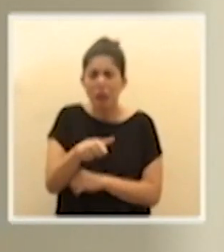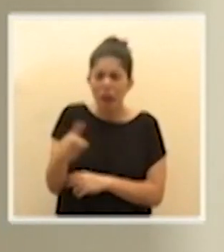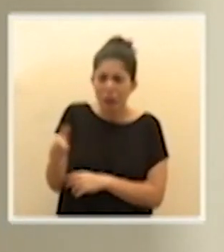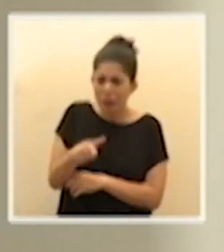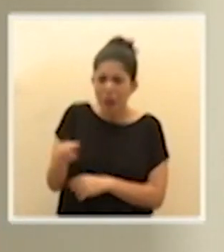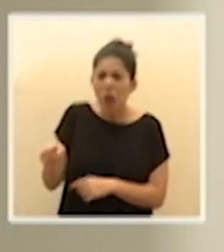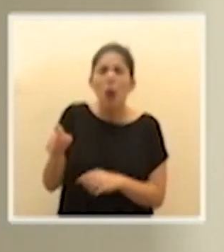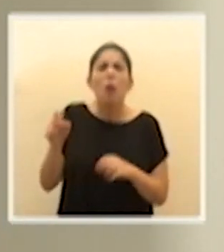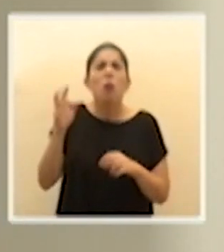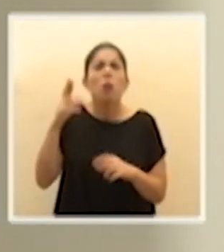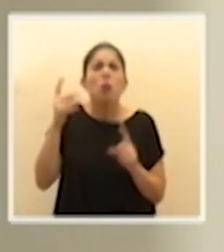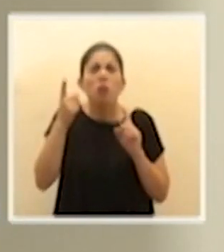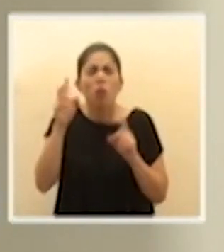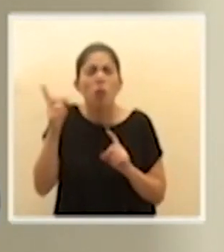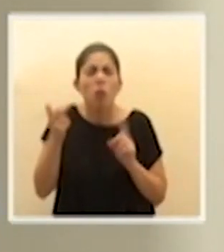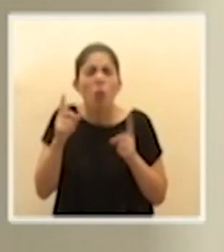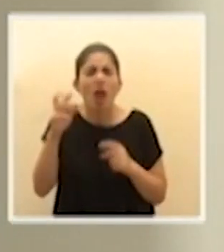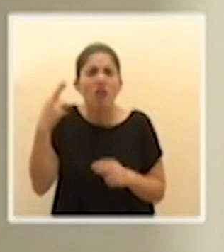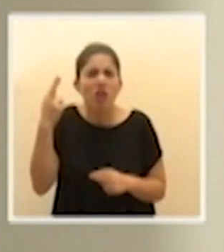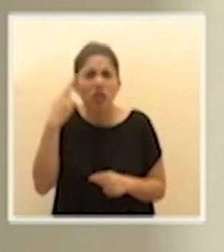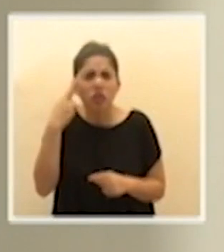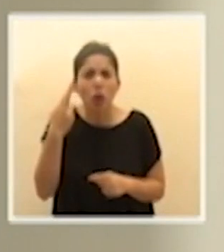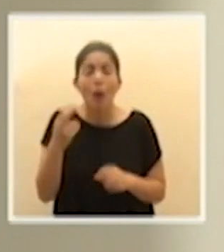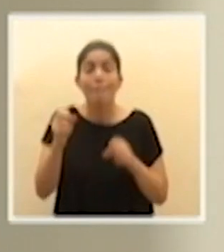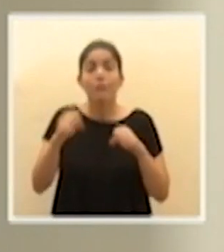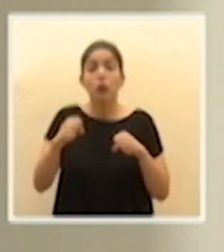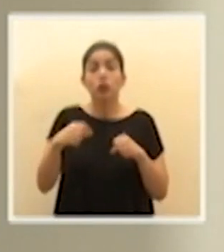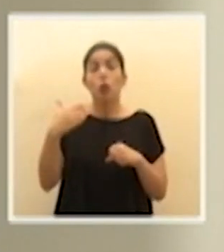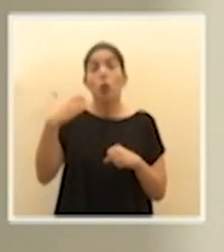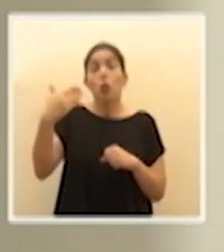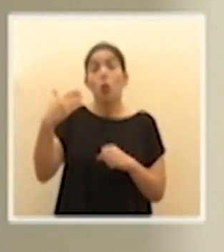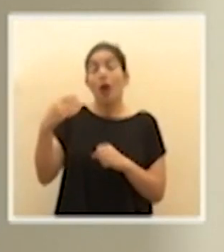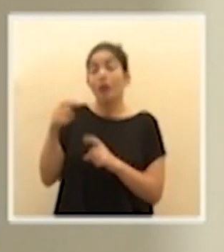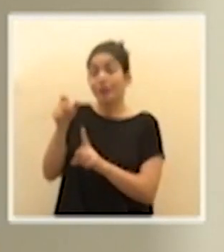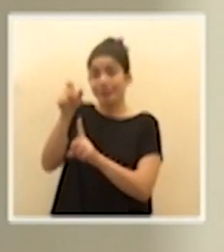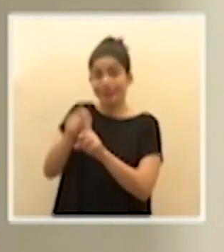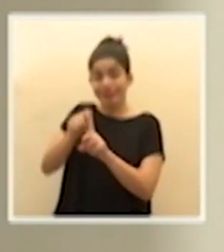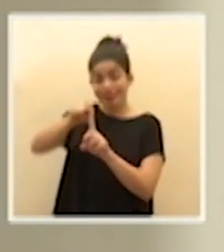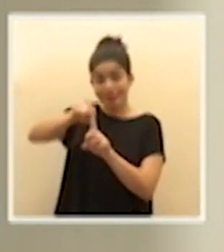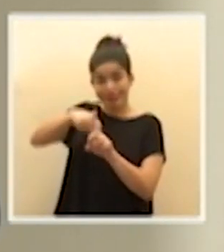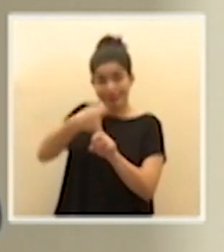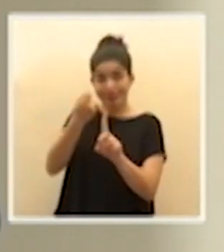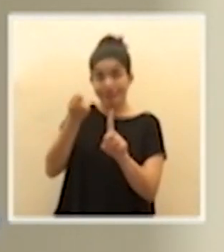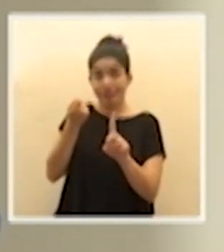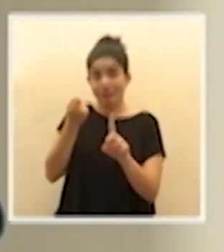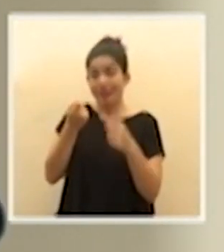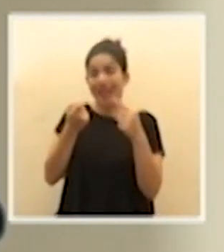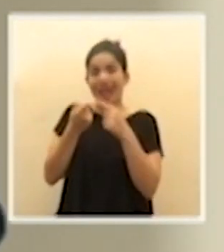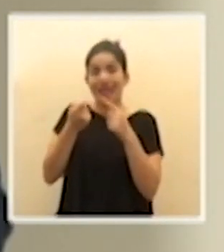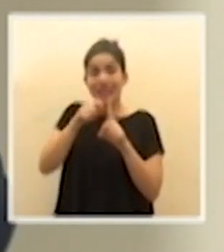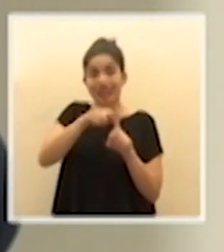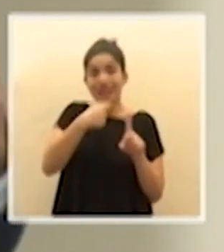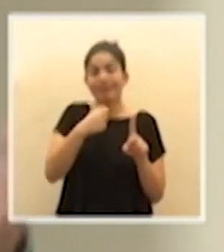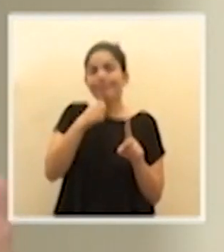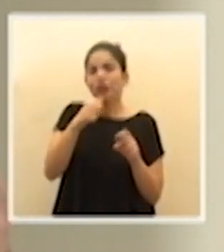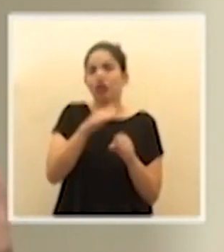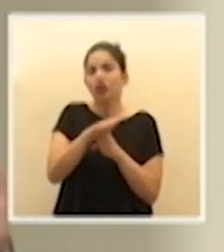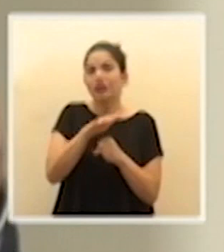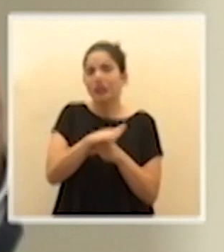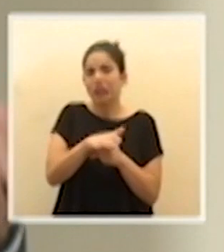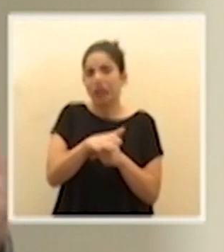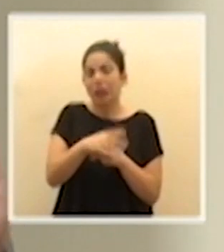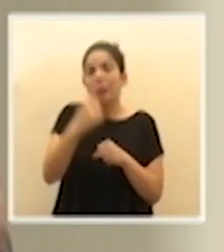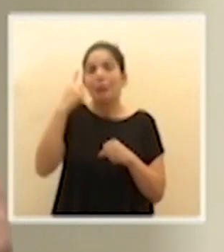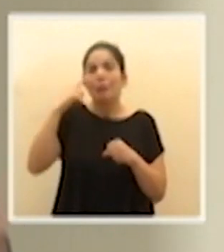posibilidad, que es que cuando se toma la muestra sea insuficiente para